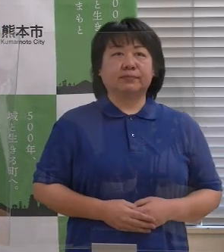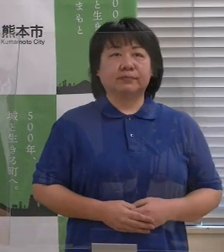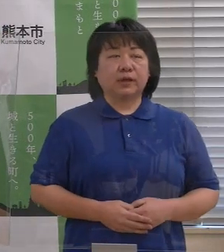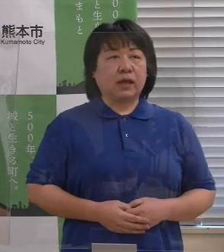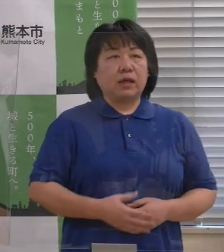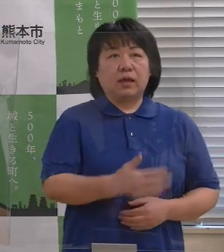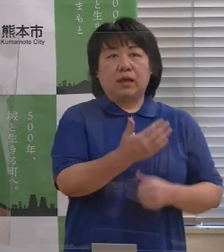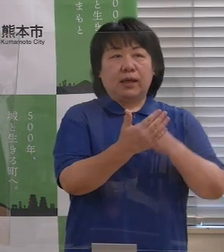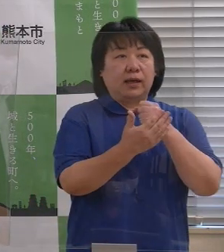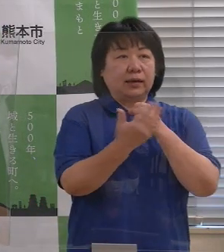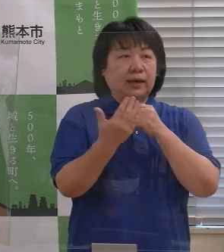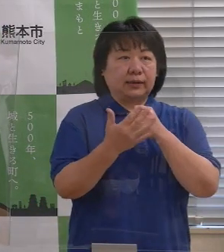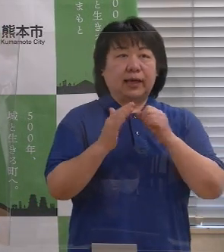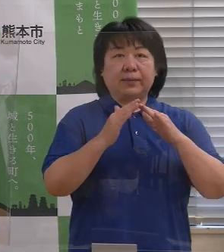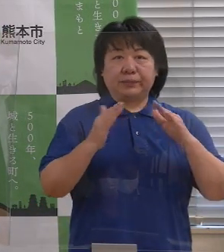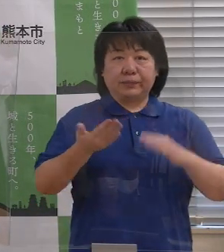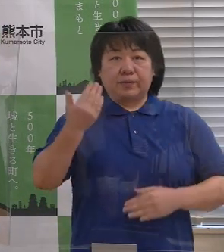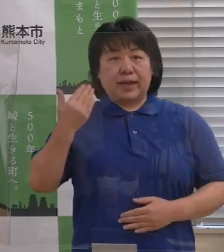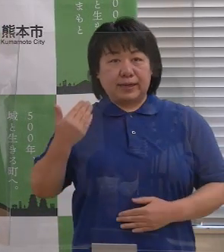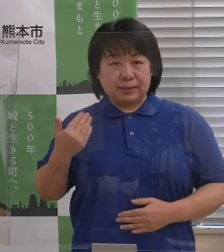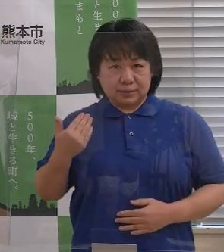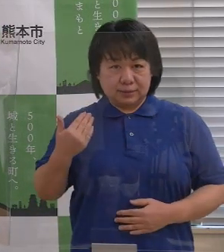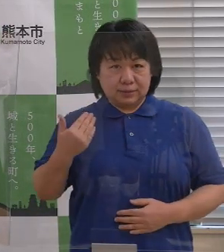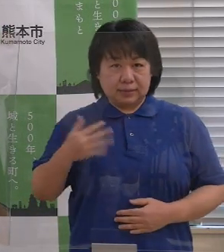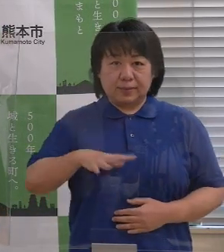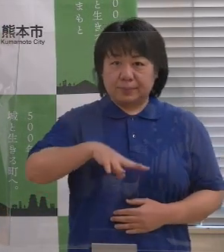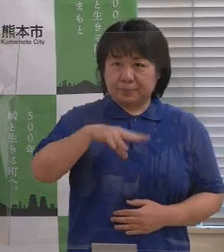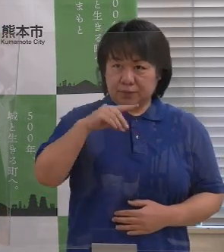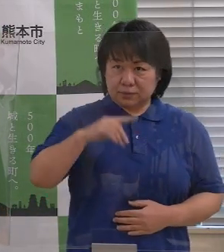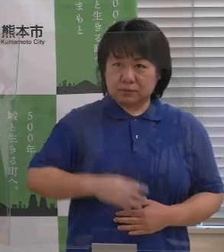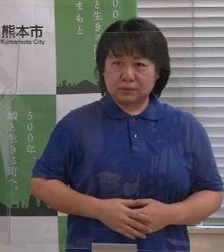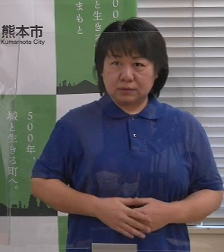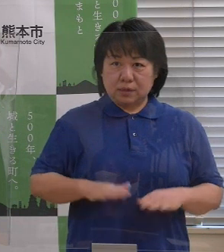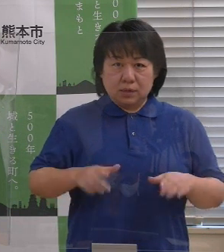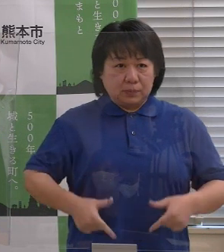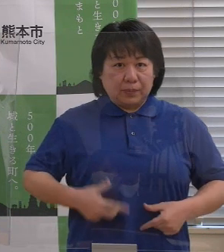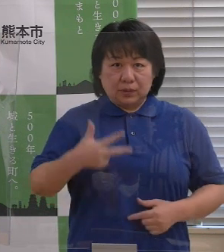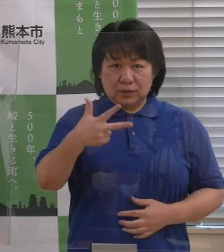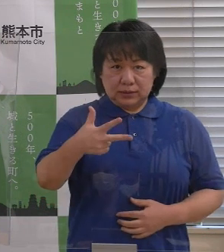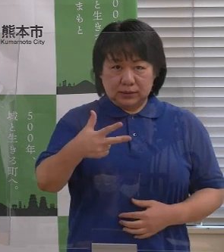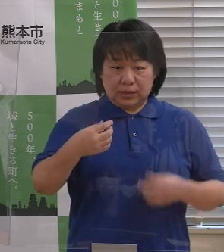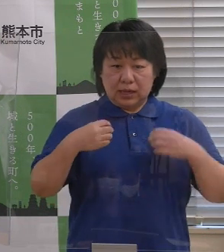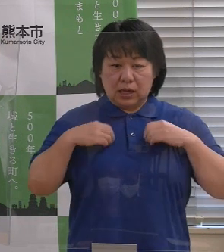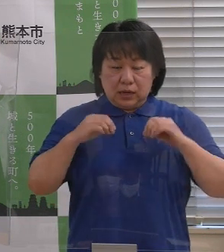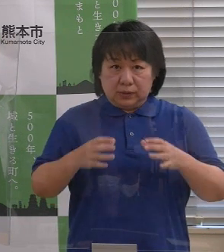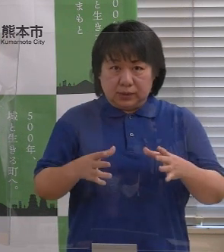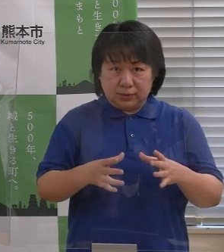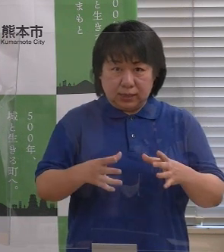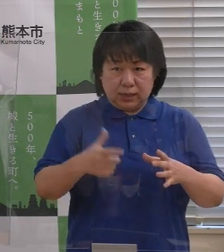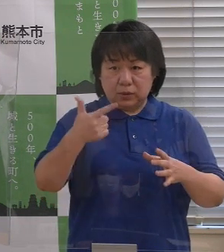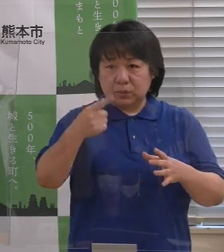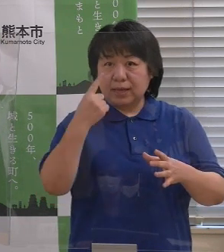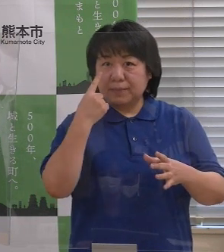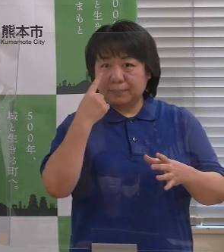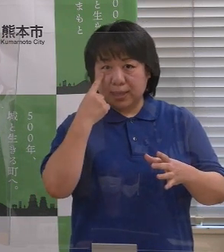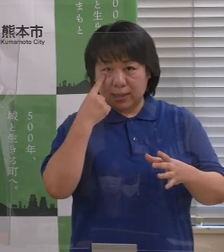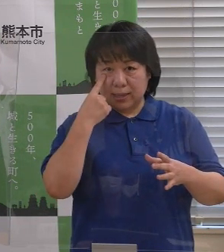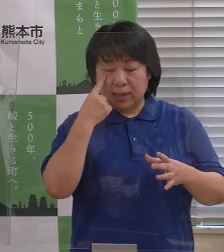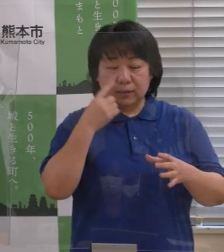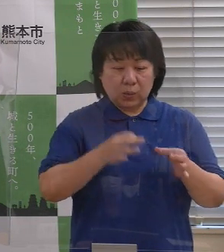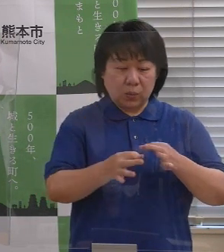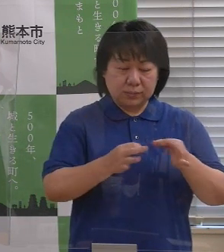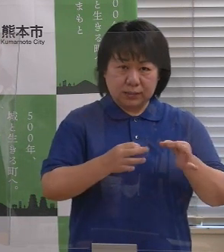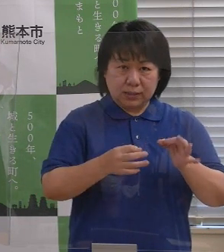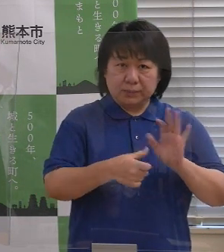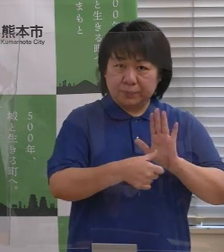会見に入ります前に、まず本市クラスター6例目の店舗